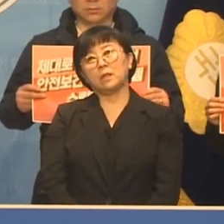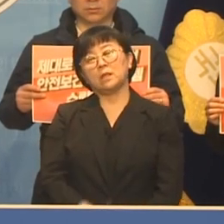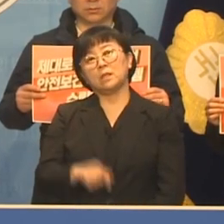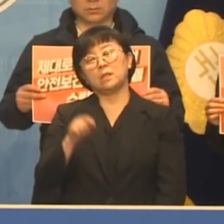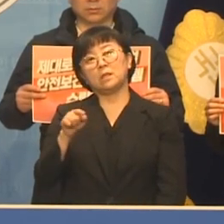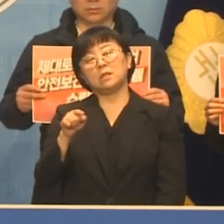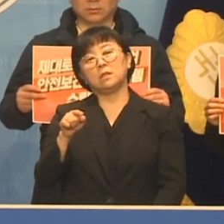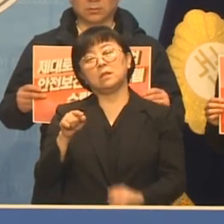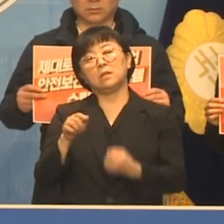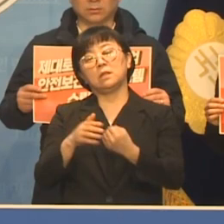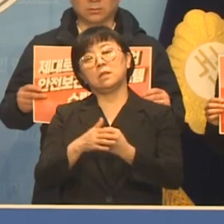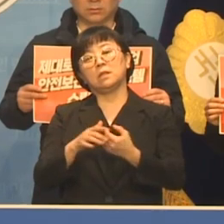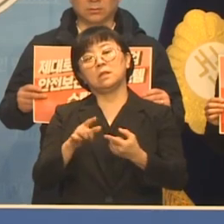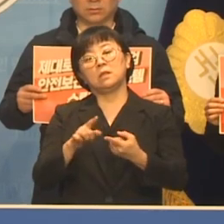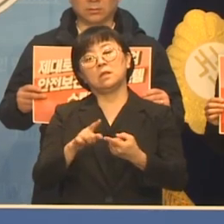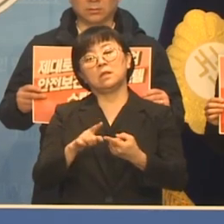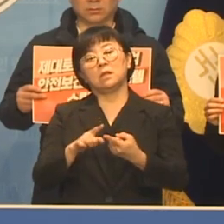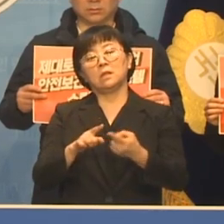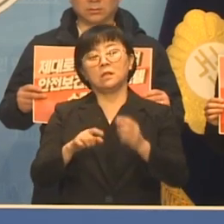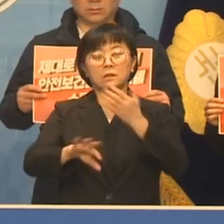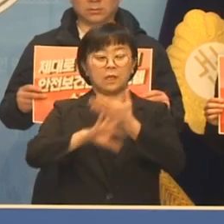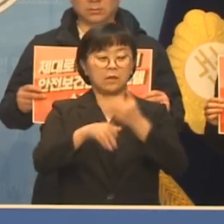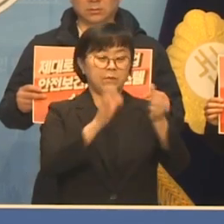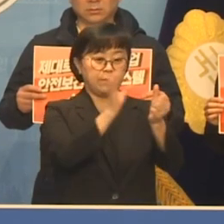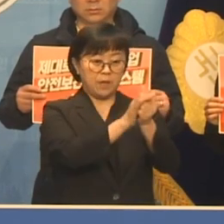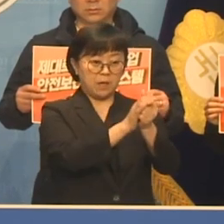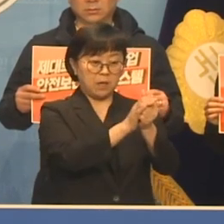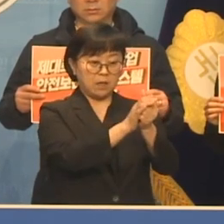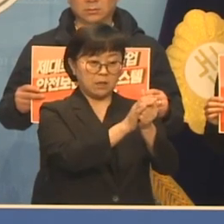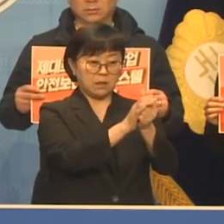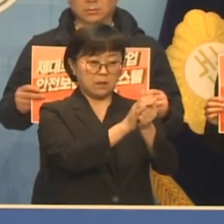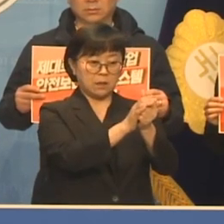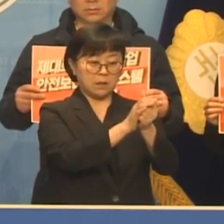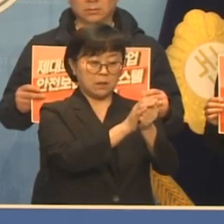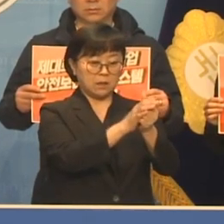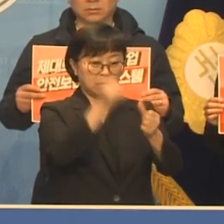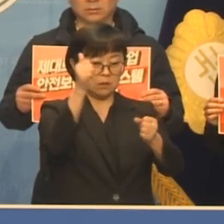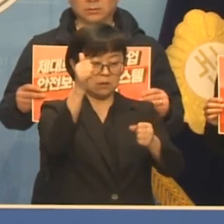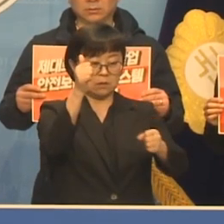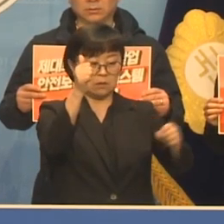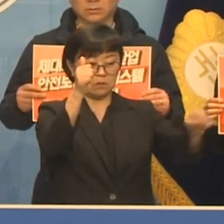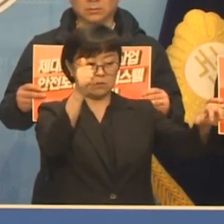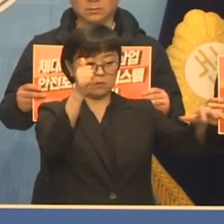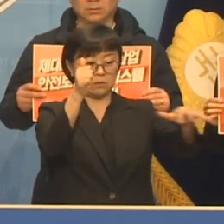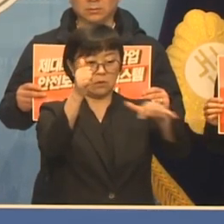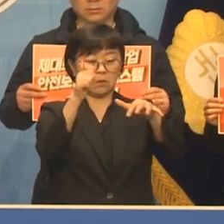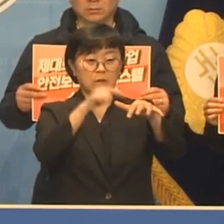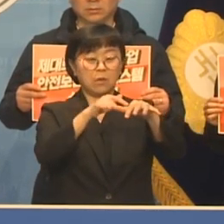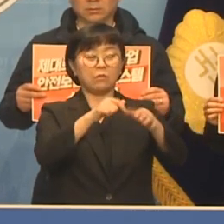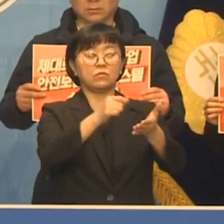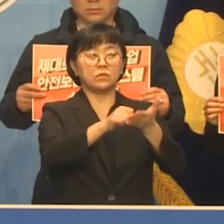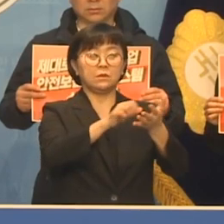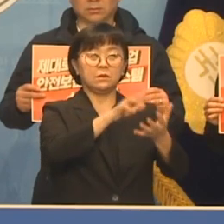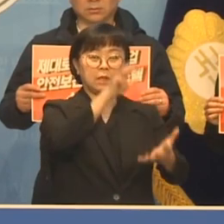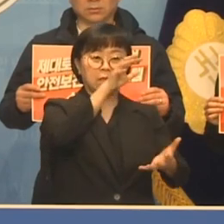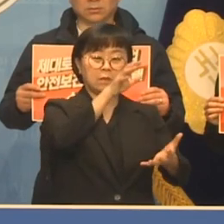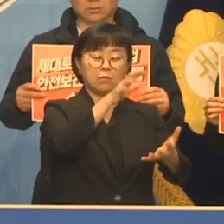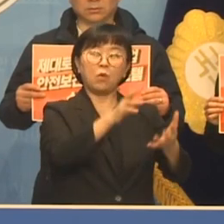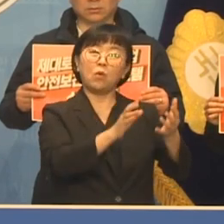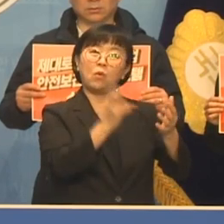노동자 또한 외주업체라는 사회업체에서 들어온 물량팀에